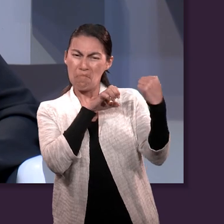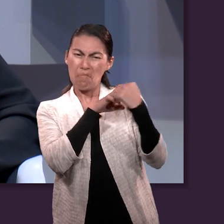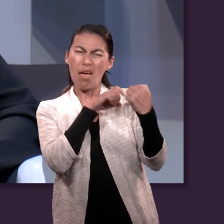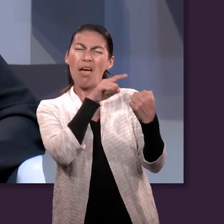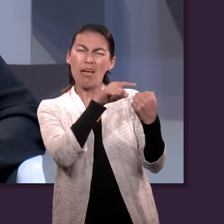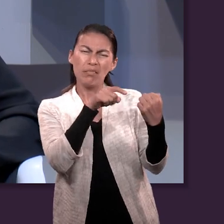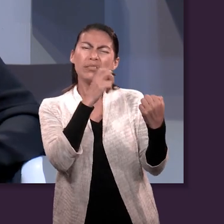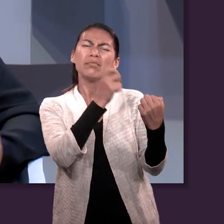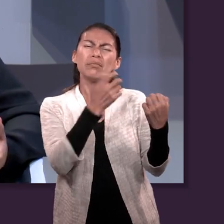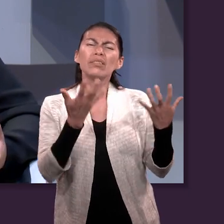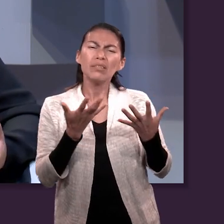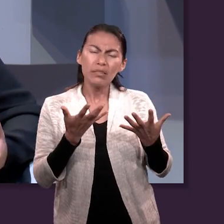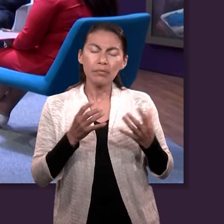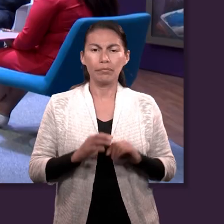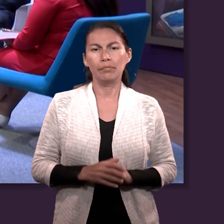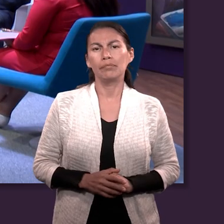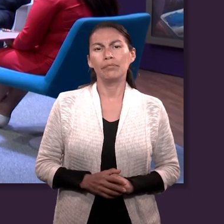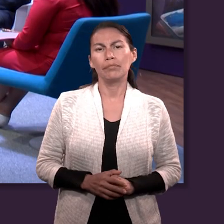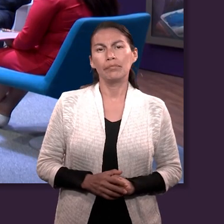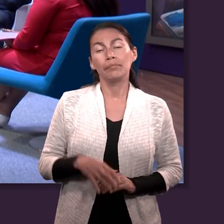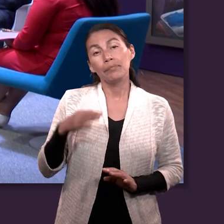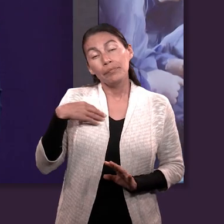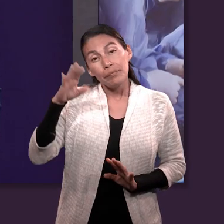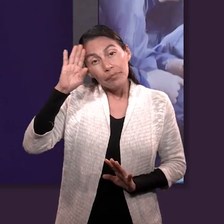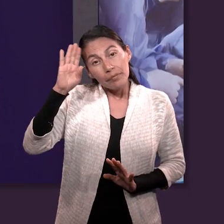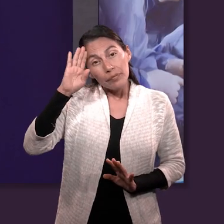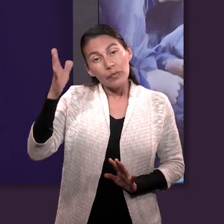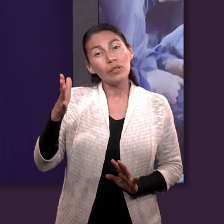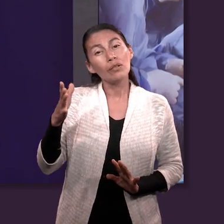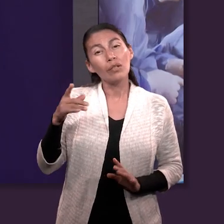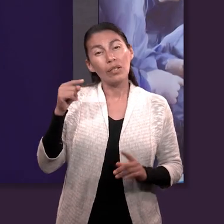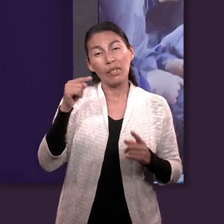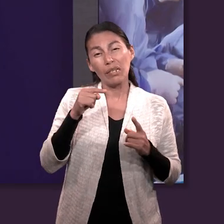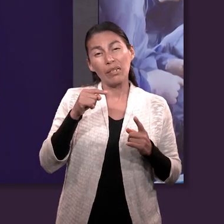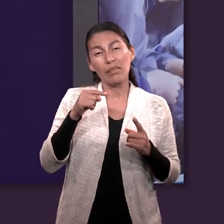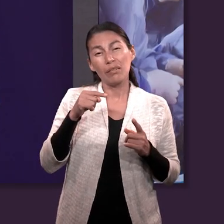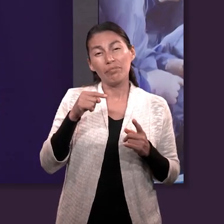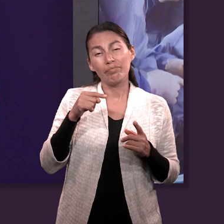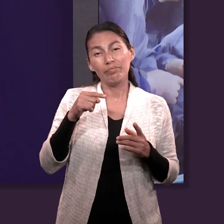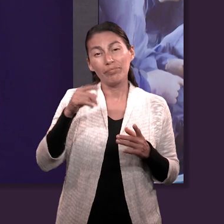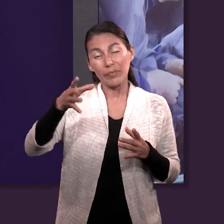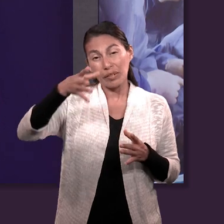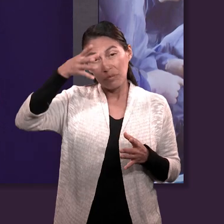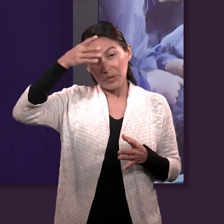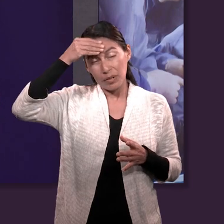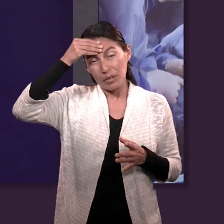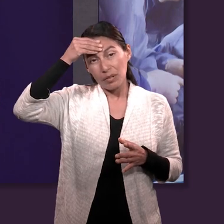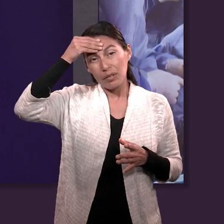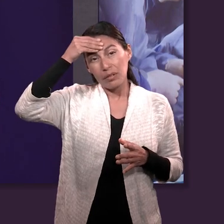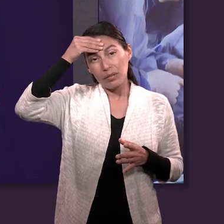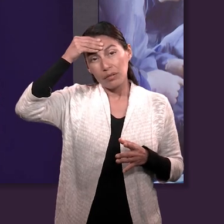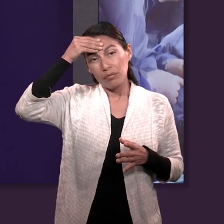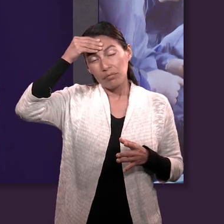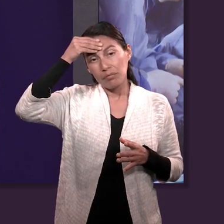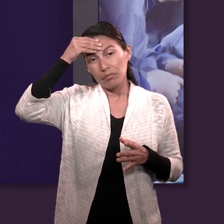Yo creo que una de las enseñanzas que podemos tomar de estos textos es